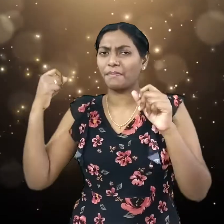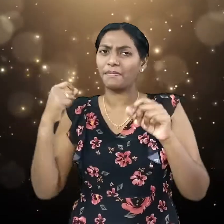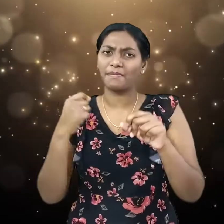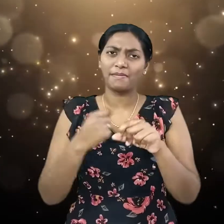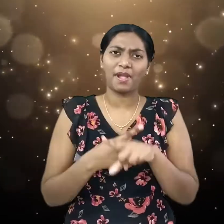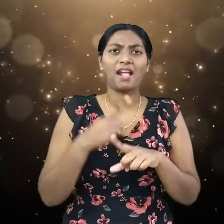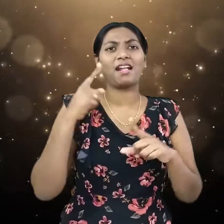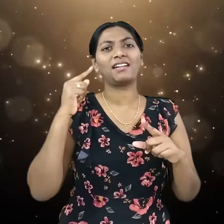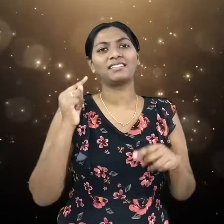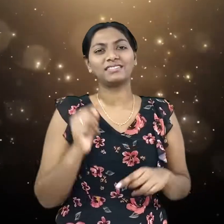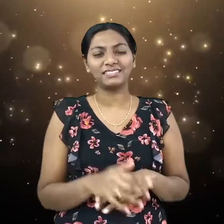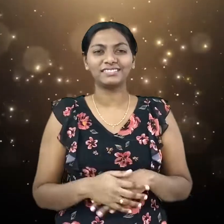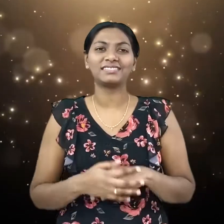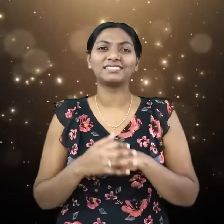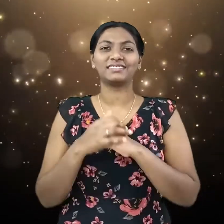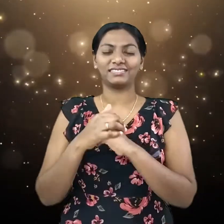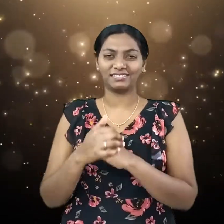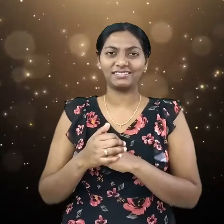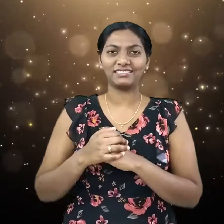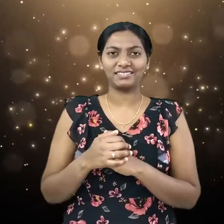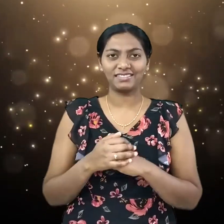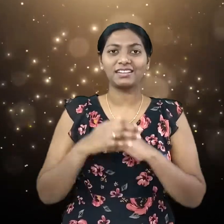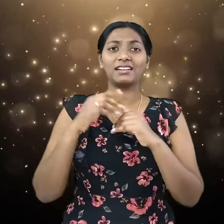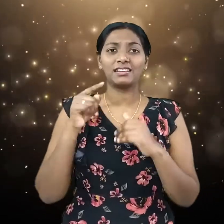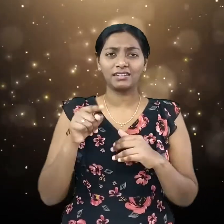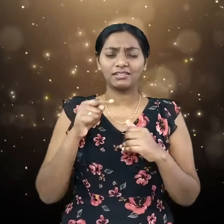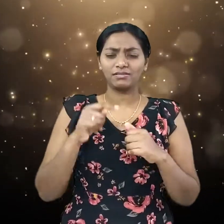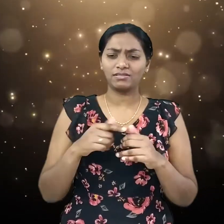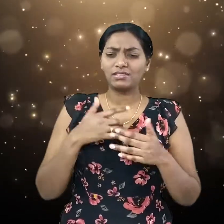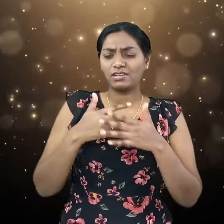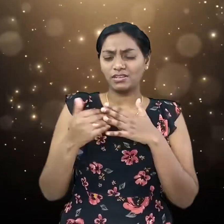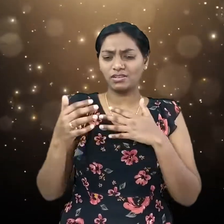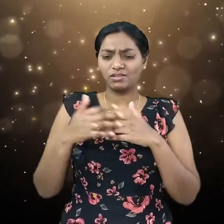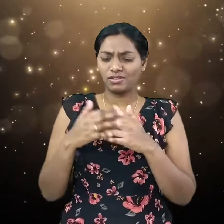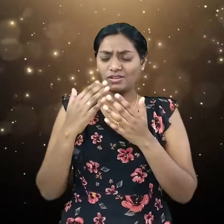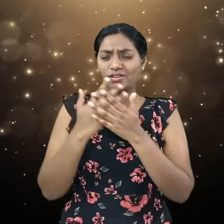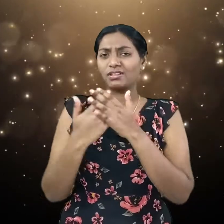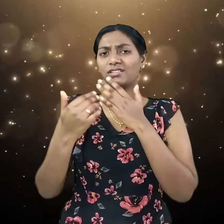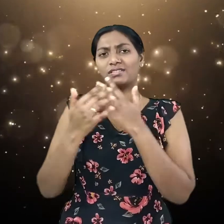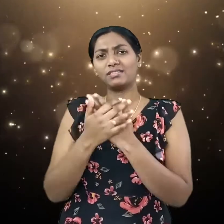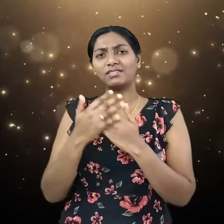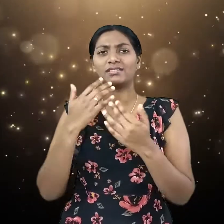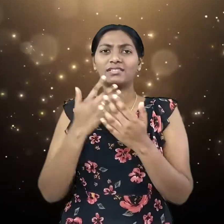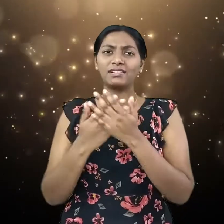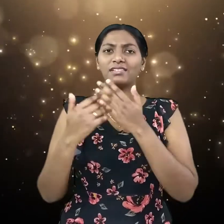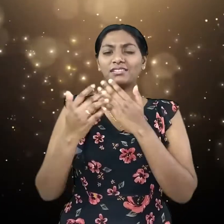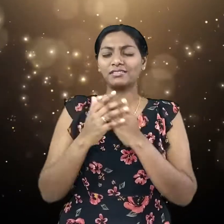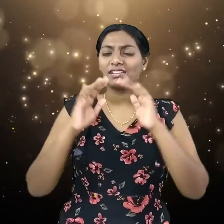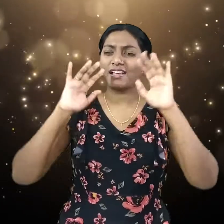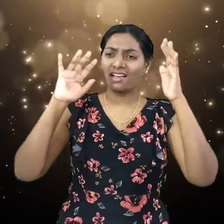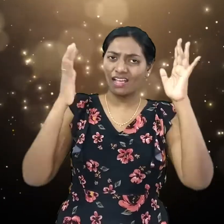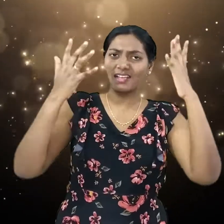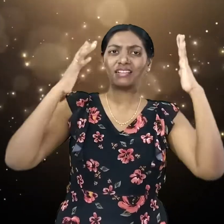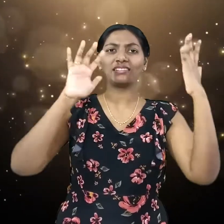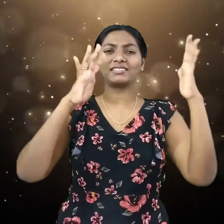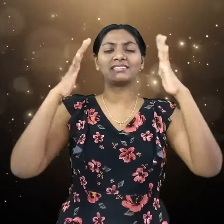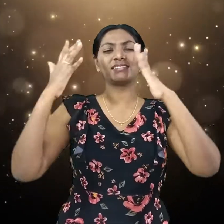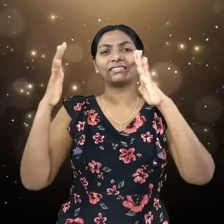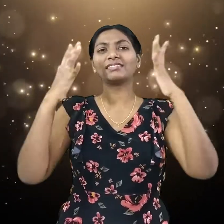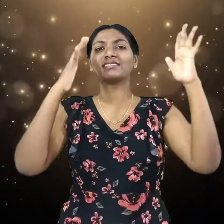सम्मान ये योग्य है। अपने हाथों को उठा